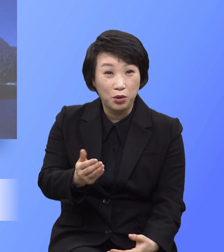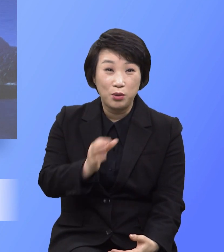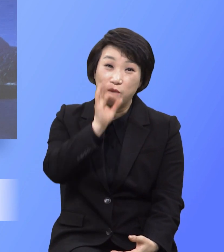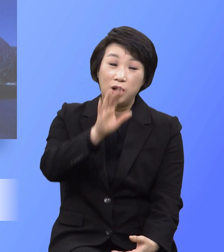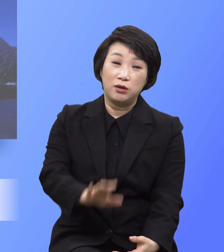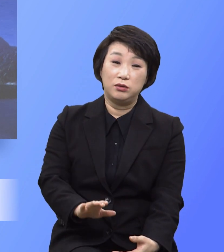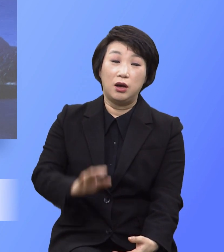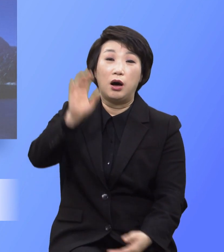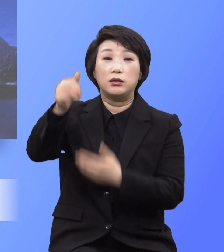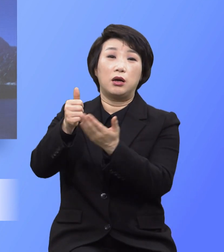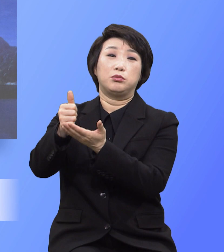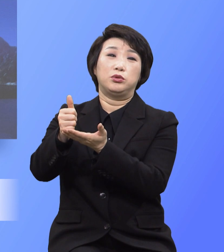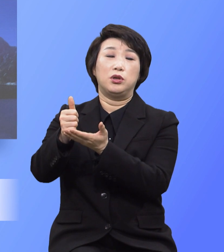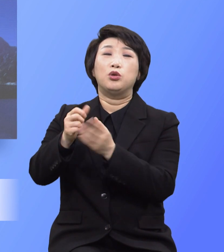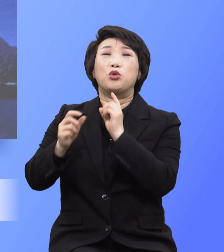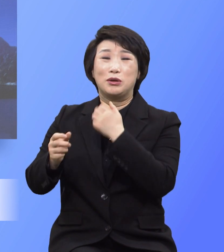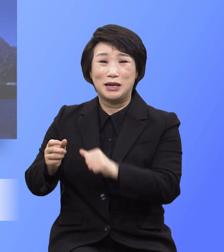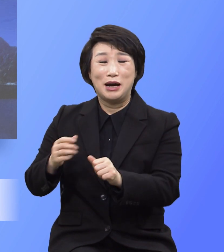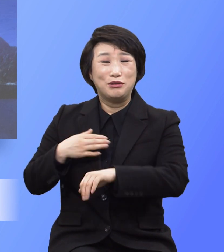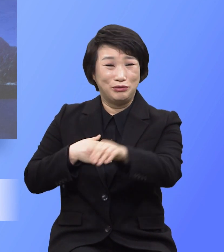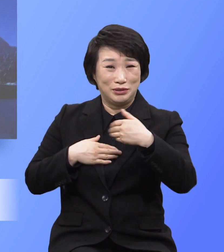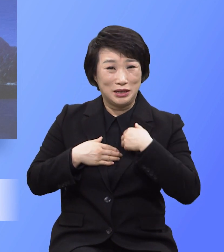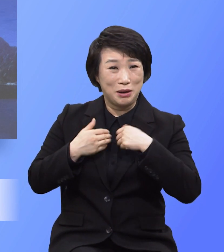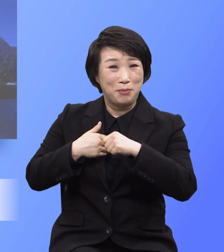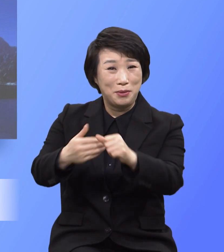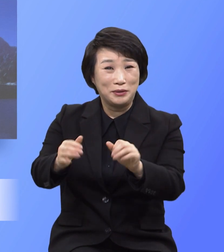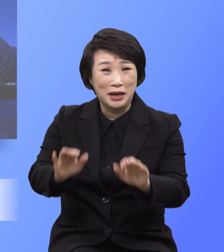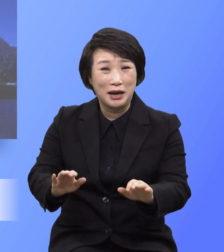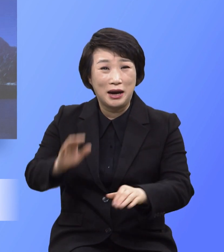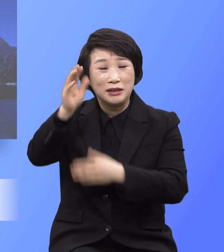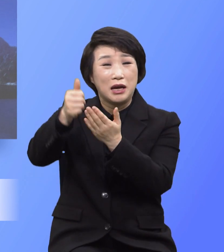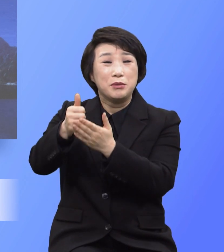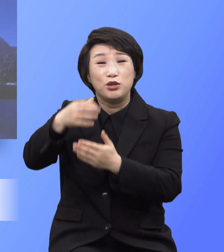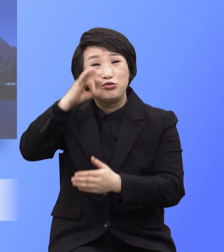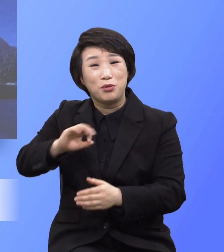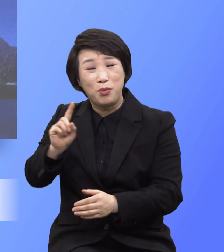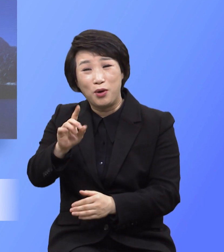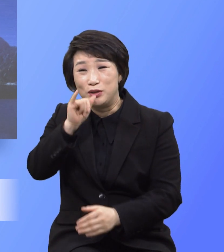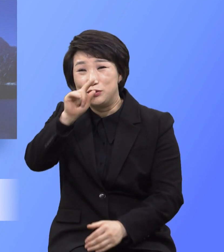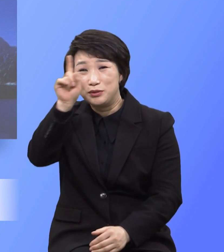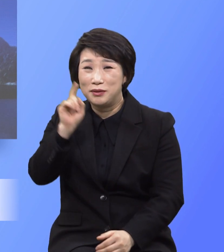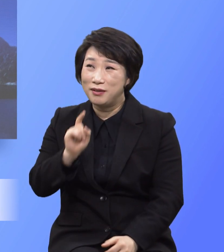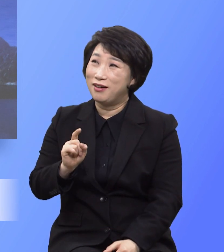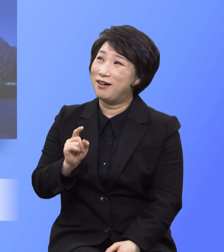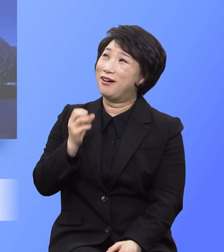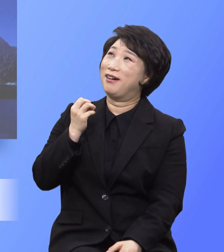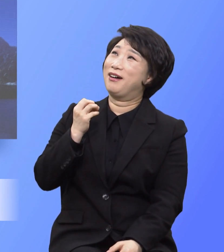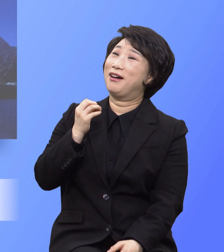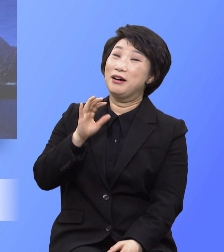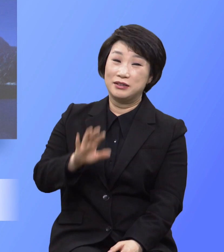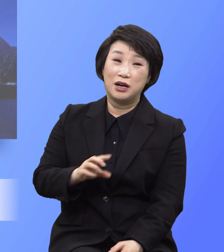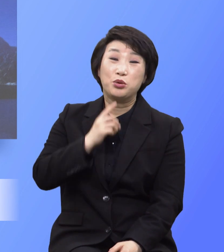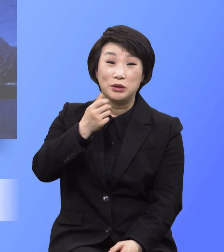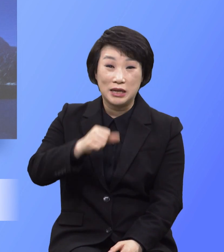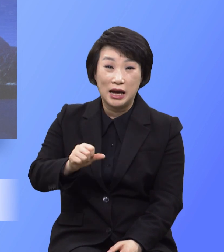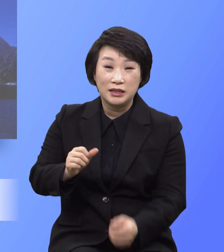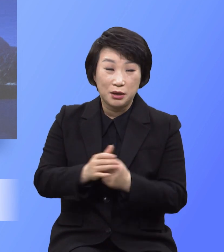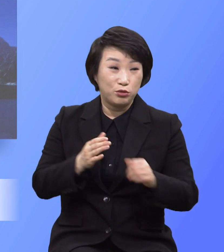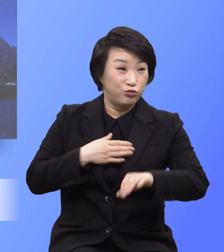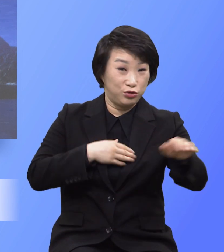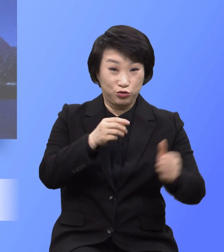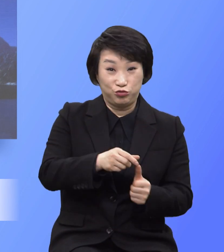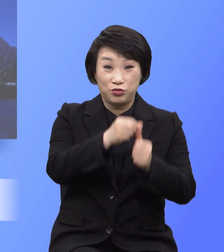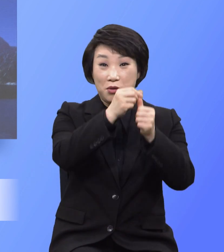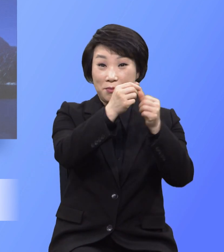독생자를, 아니 우리에게 독생자를 줘서 하나님이 얻으시는 것이 뭐 있냐. 그 독생자 때문에 우리가